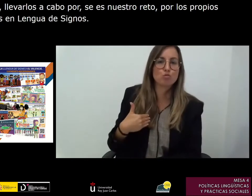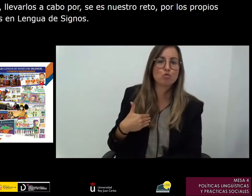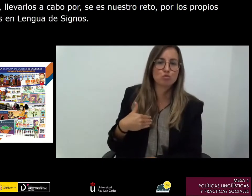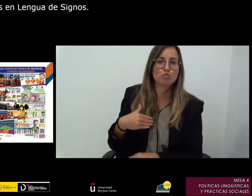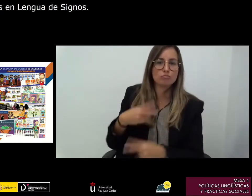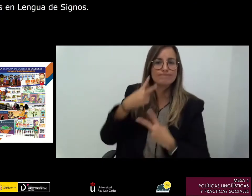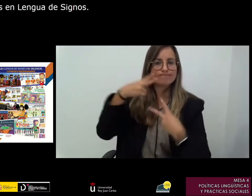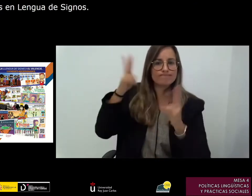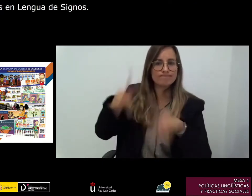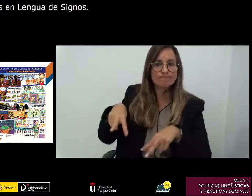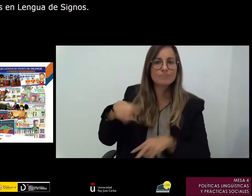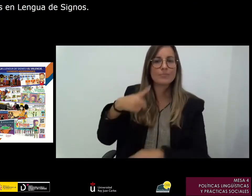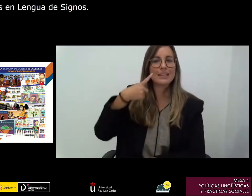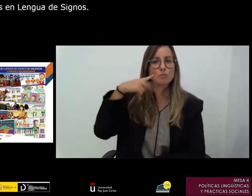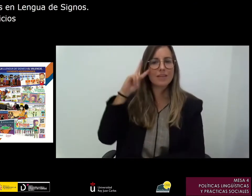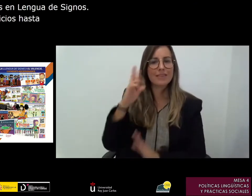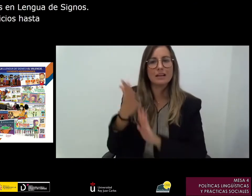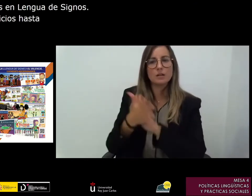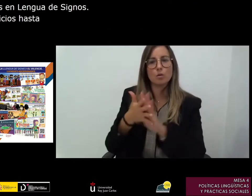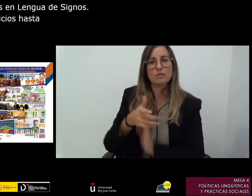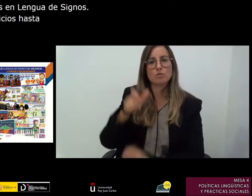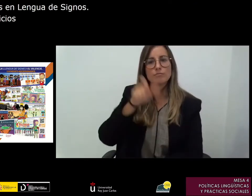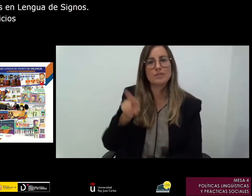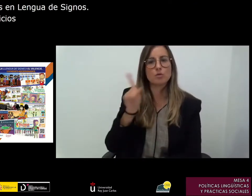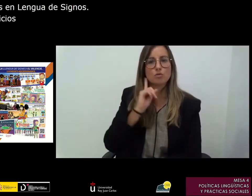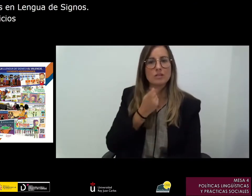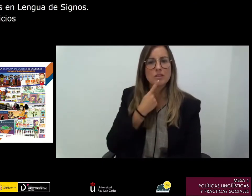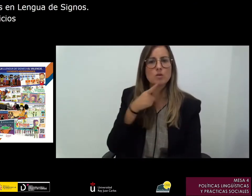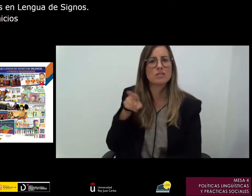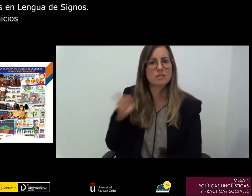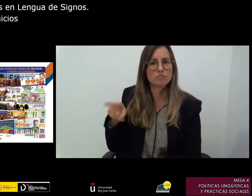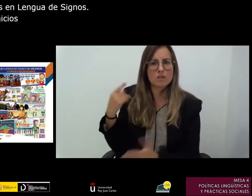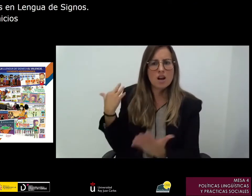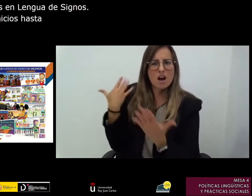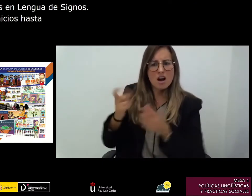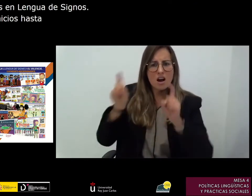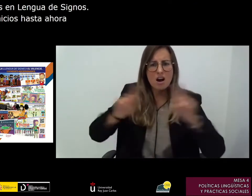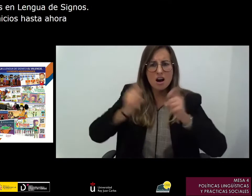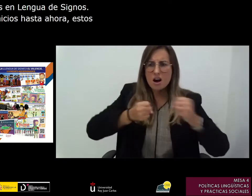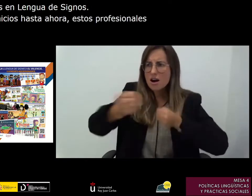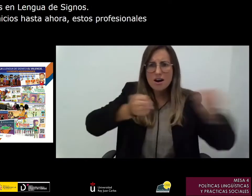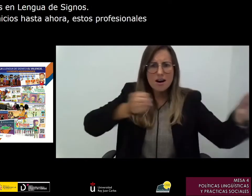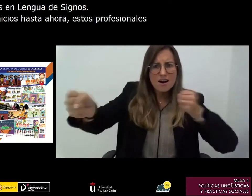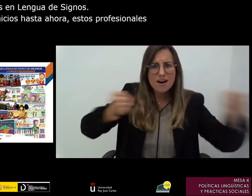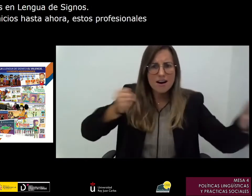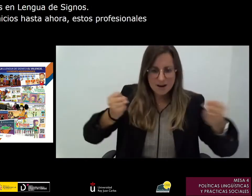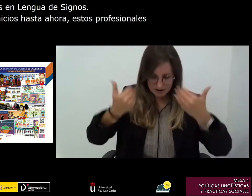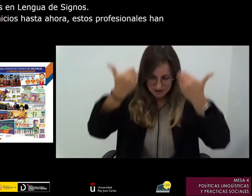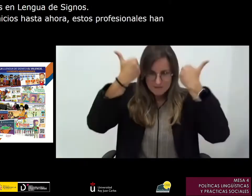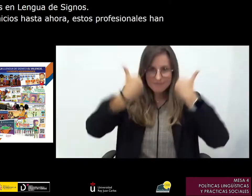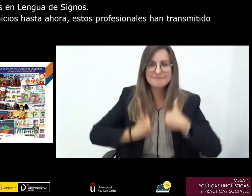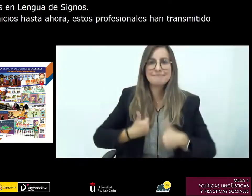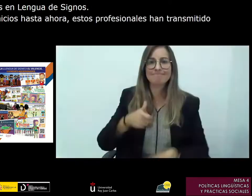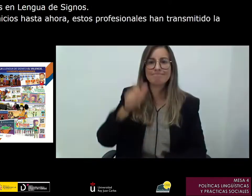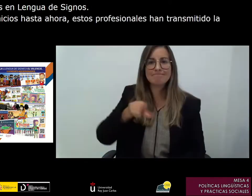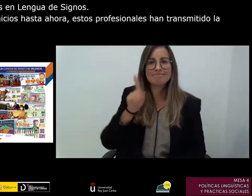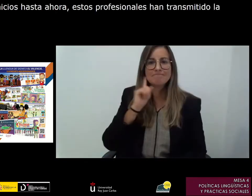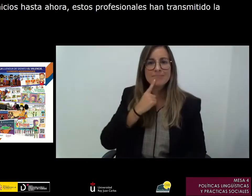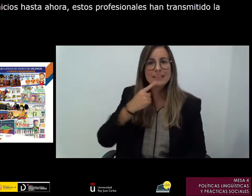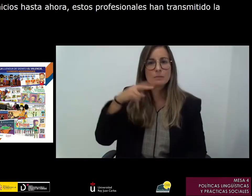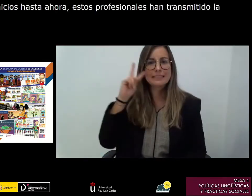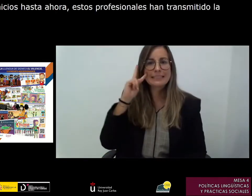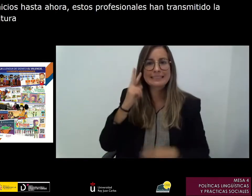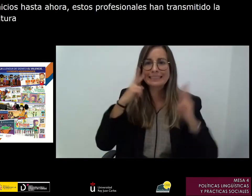Desde los inicios hasta ahora, estos profesionales son los que han transmitido la lengua y la cultura de la comunidad sorda como personas sordas